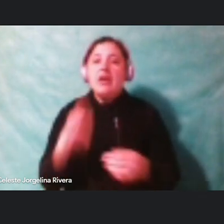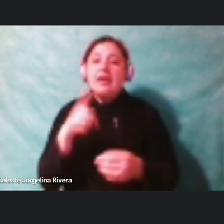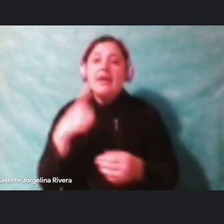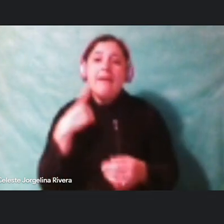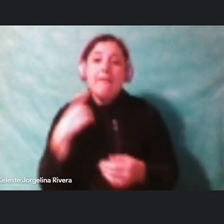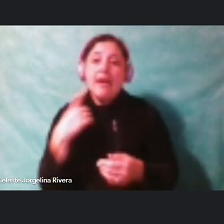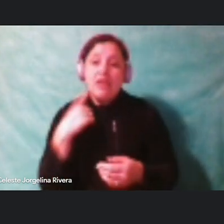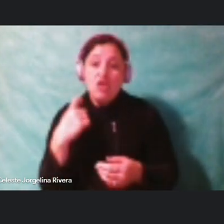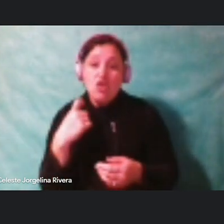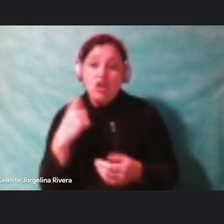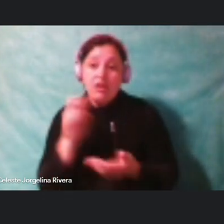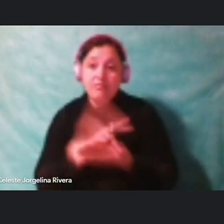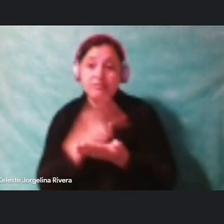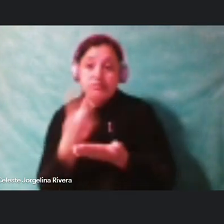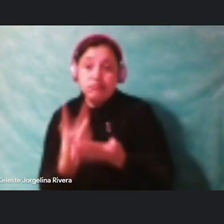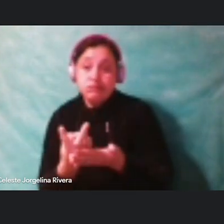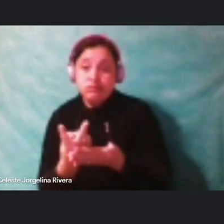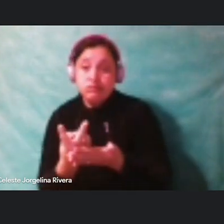bien. Una definición.